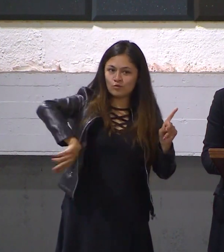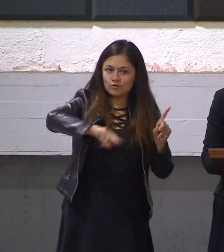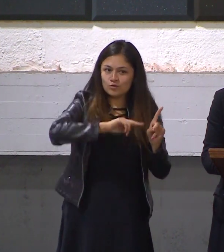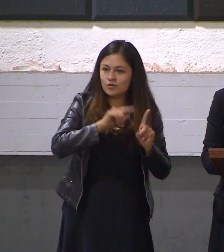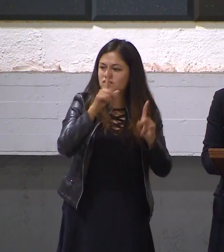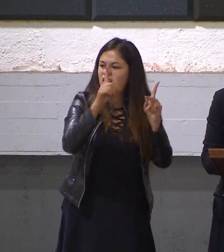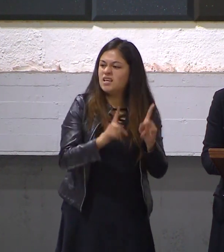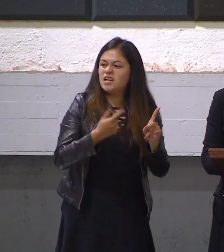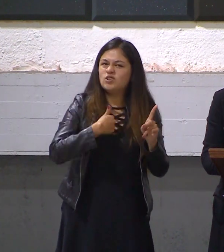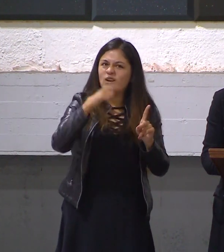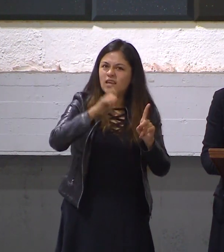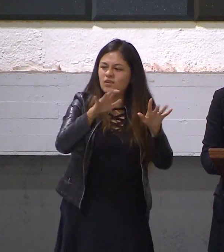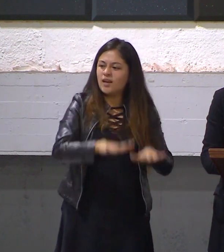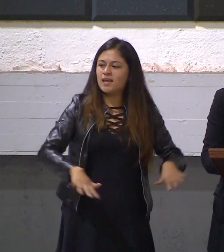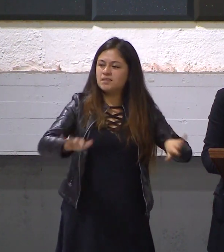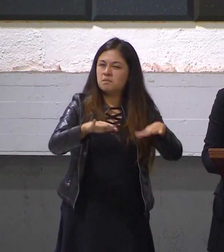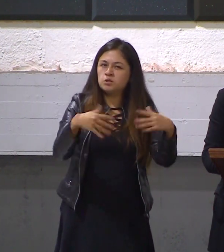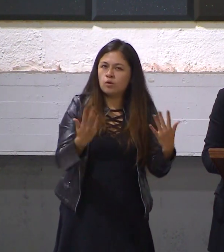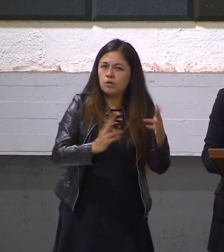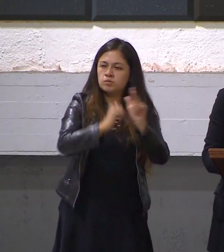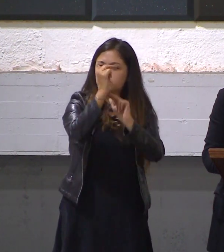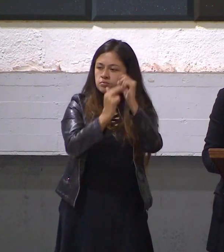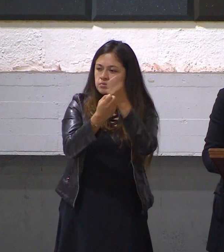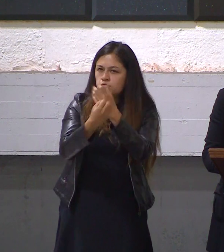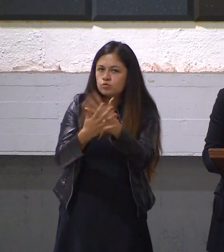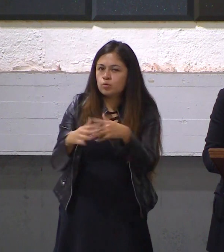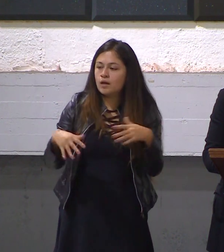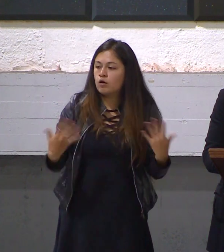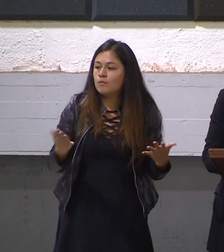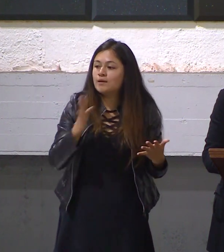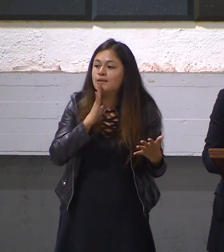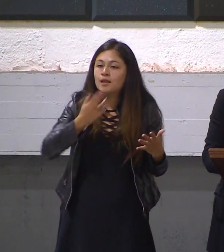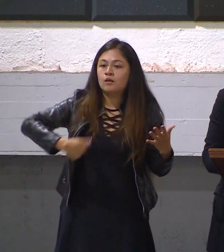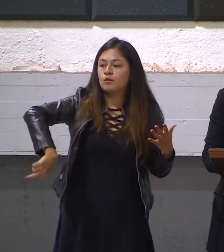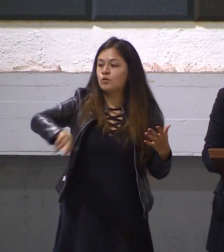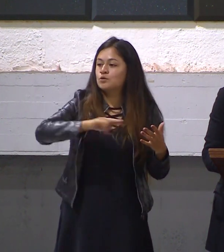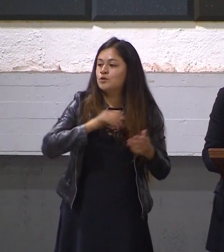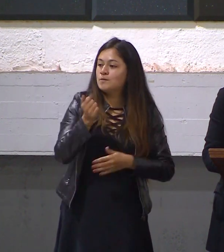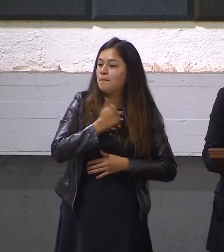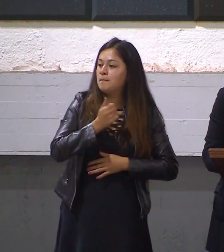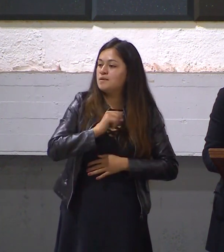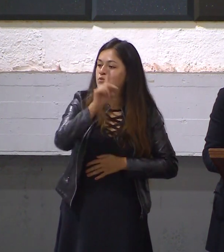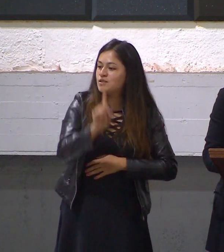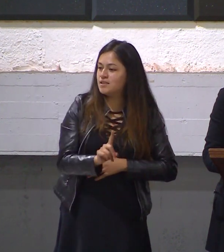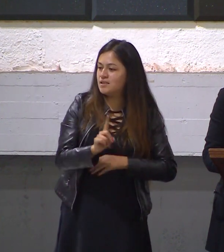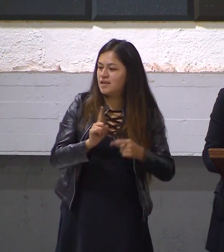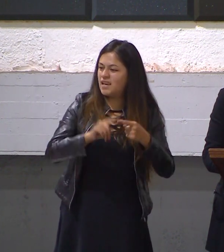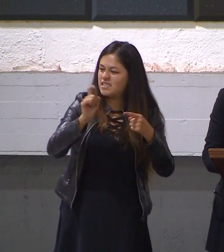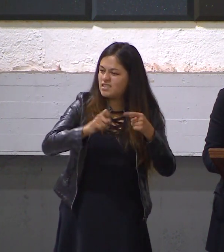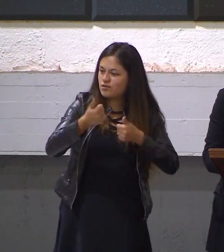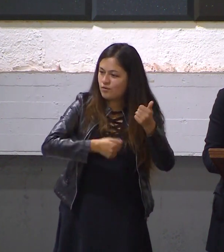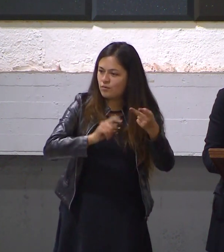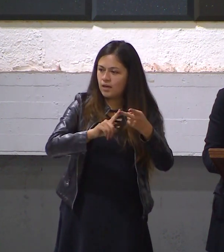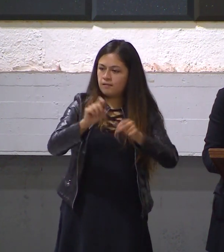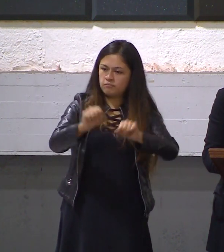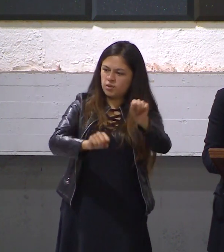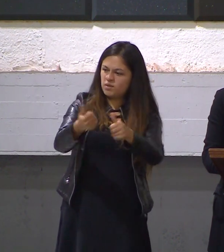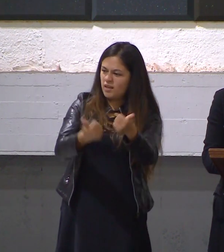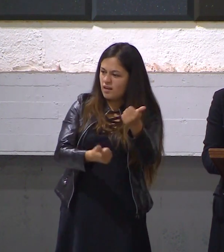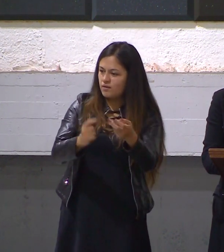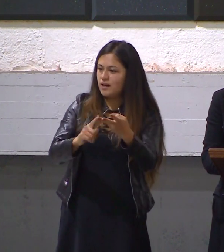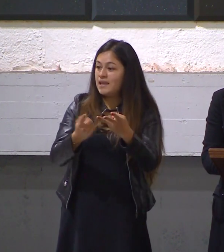debemos ser quienes decidamos cuáles son nuestras necesidades cuáles son nuestras posibilidades